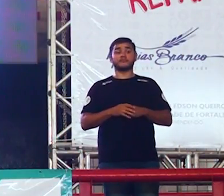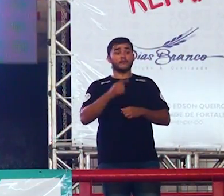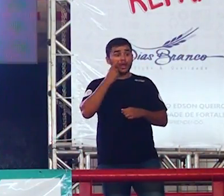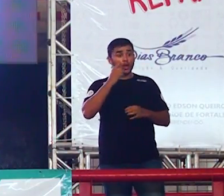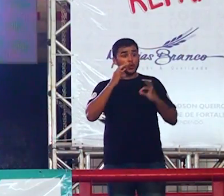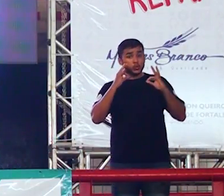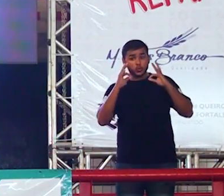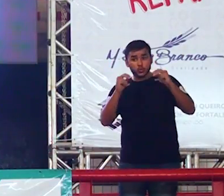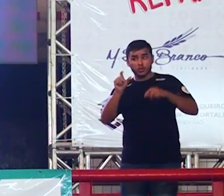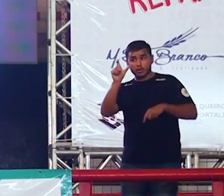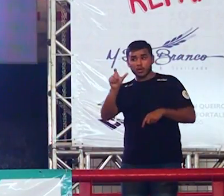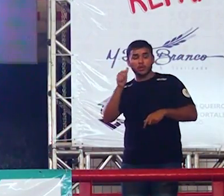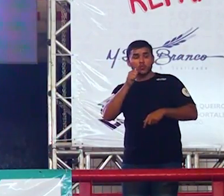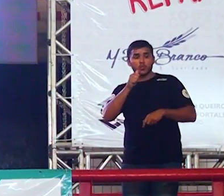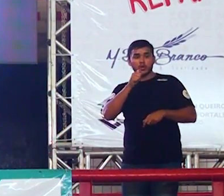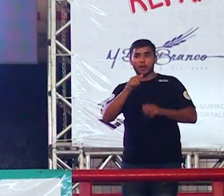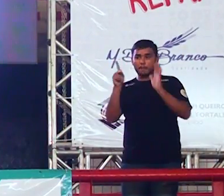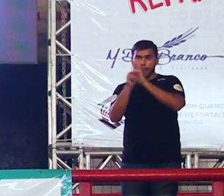gameta?